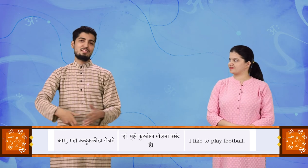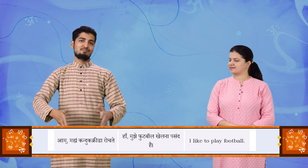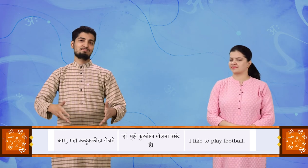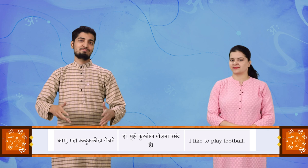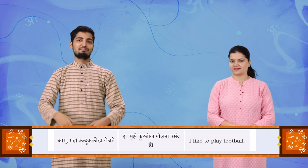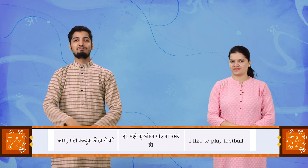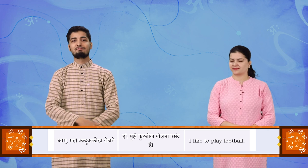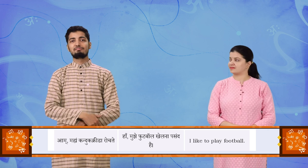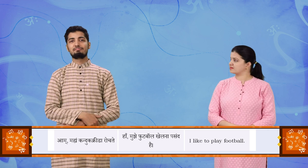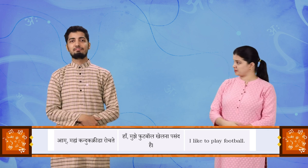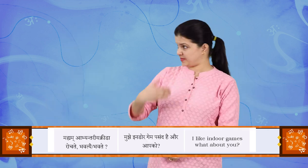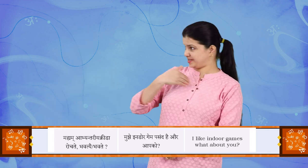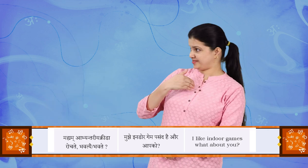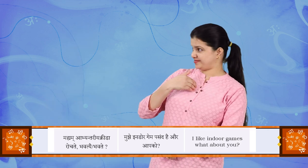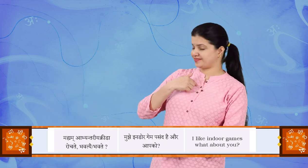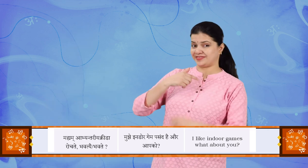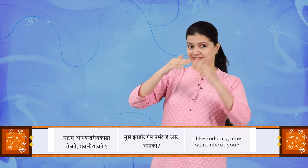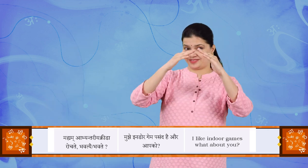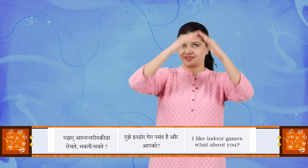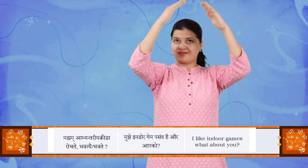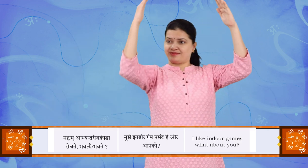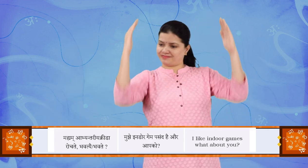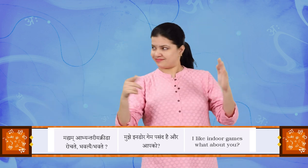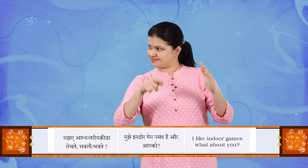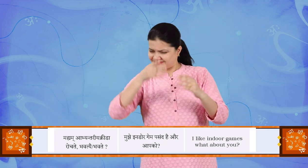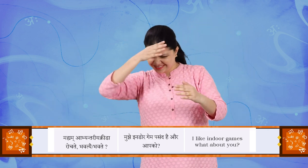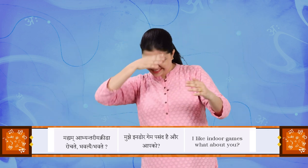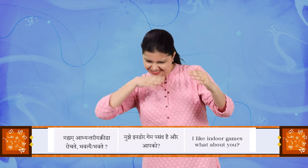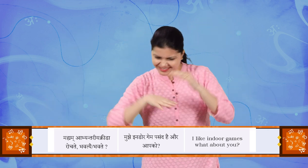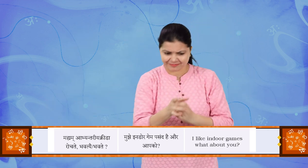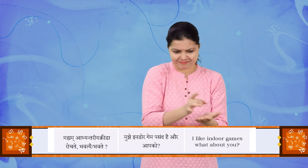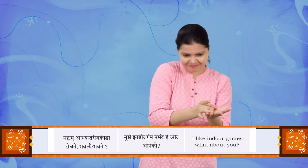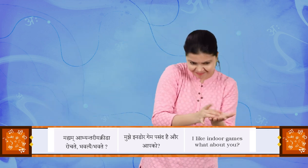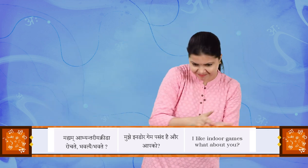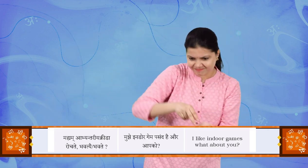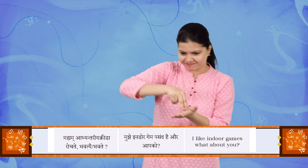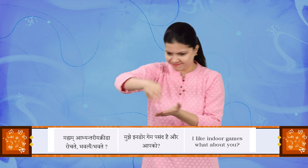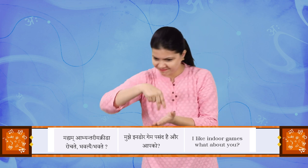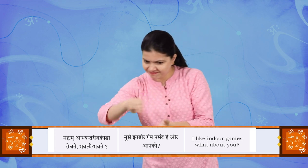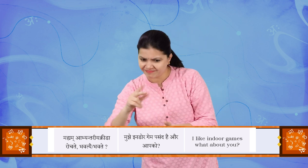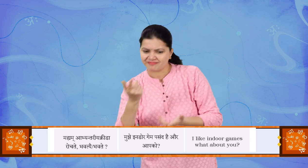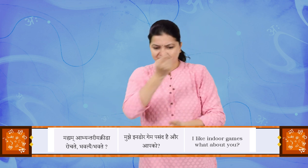रोचते महिला एवं अभिनेत्री ड्रयू सोचते रहते हैं